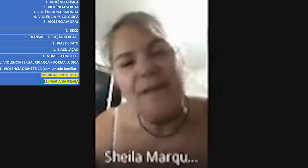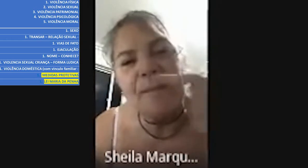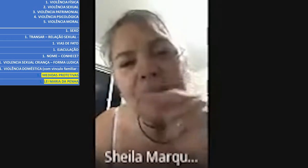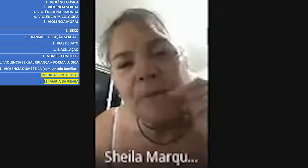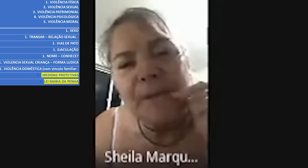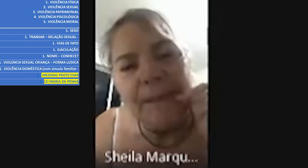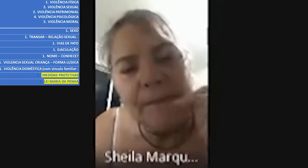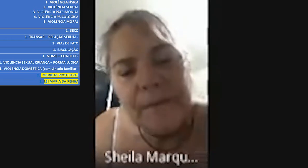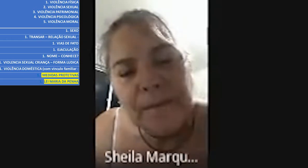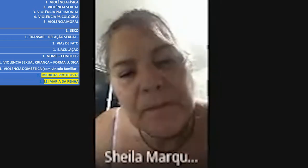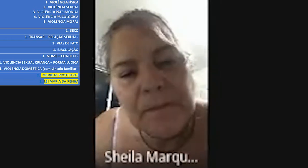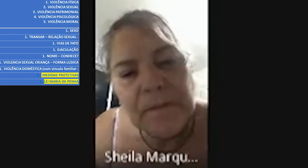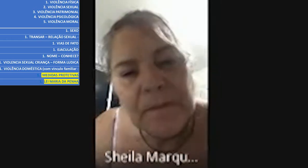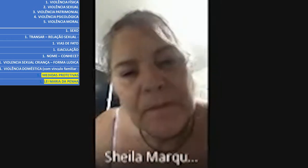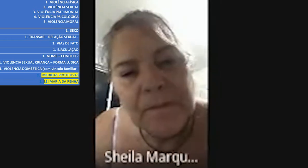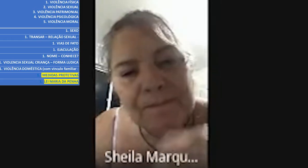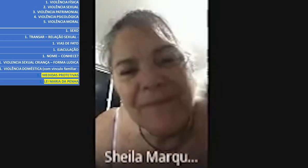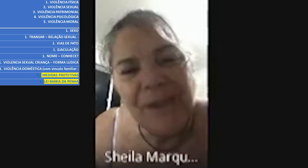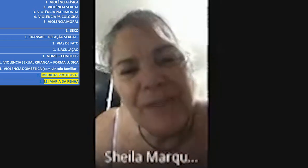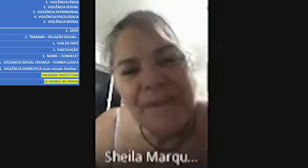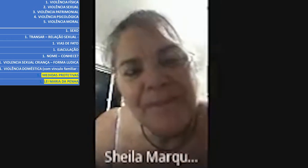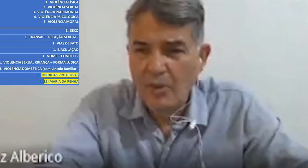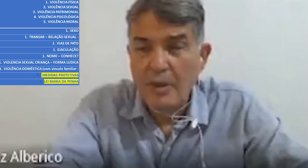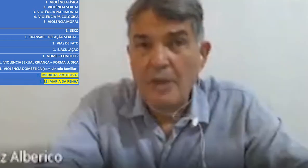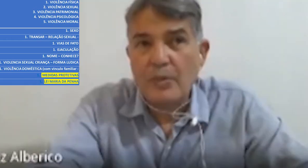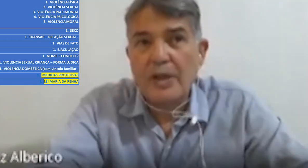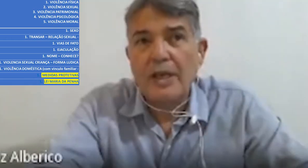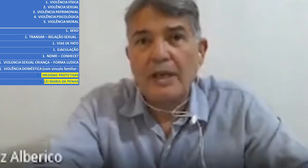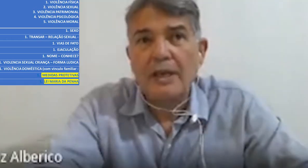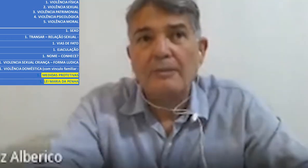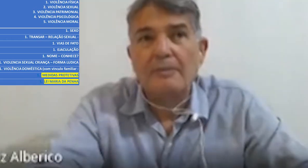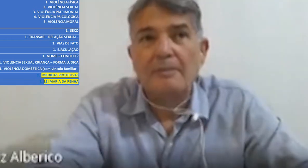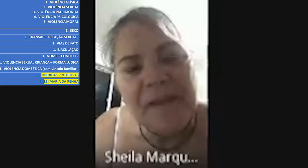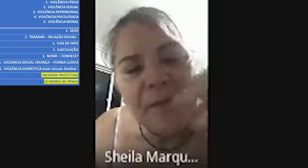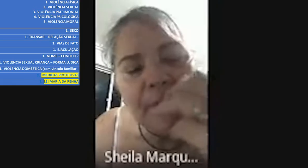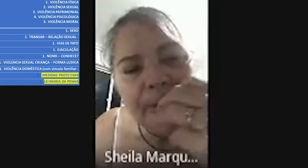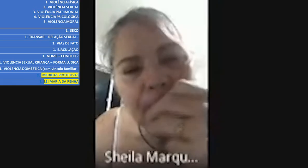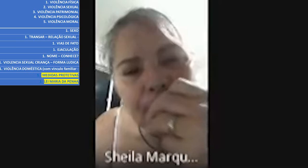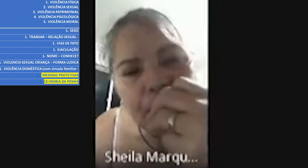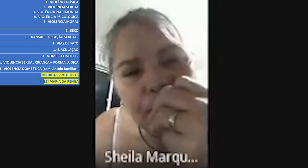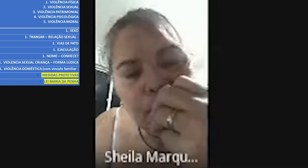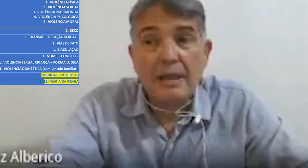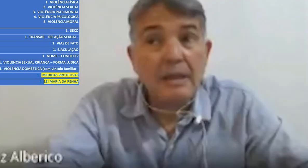essa pergunta? Não, né? Não, Aí porque, é um psicólogo específico, né?